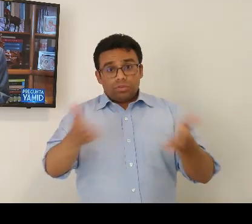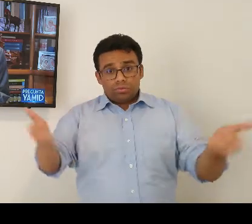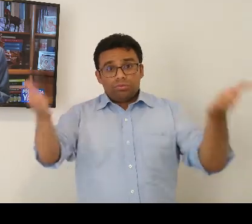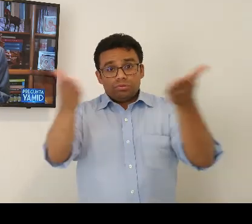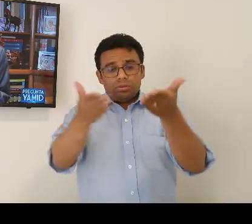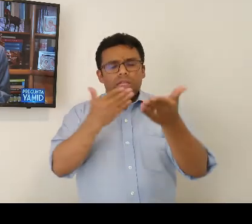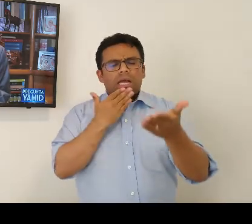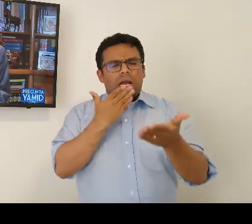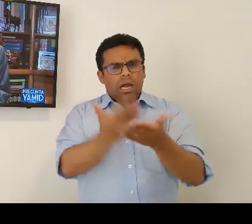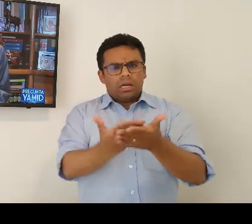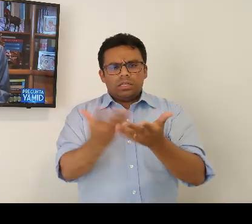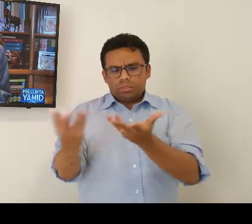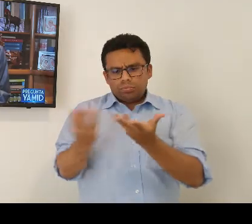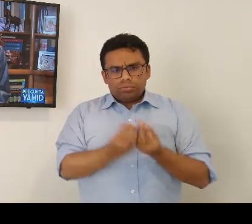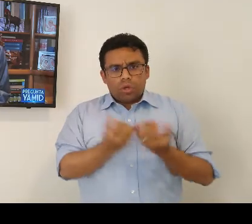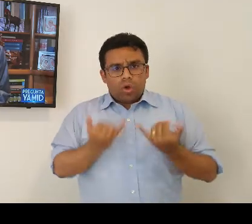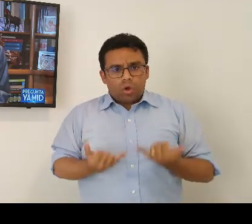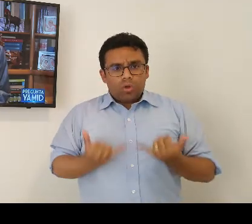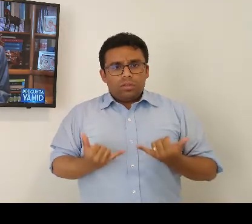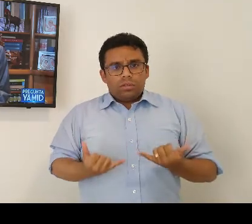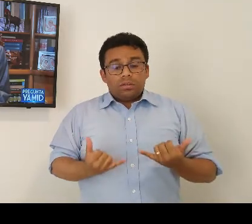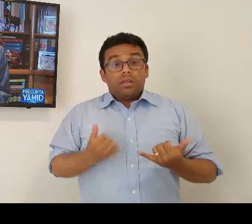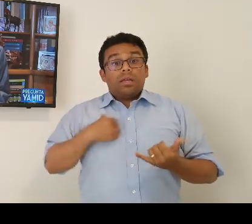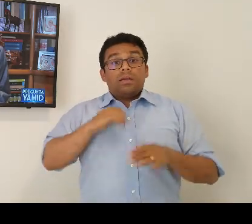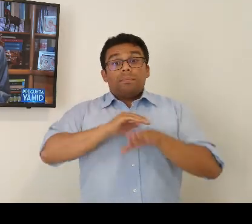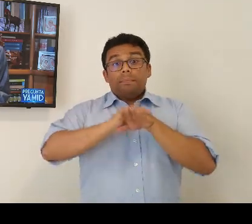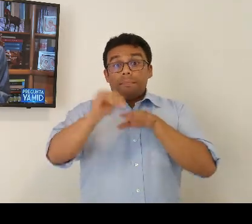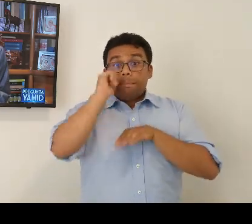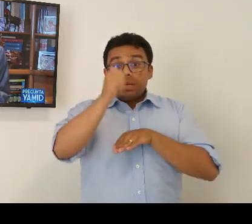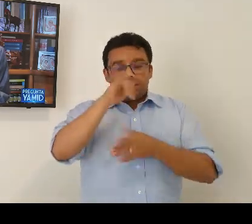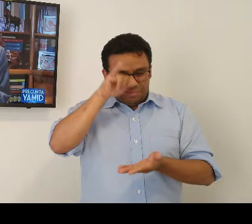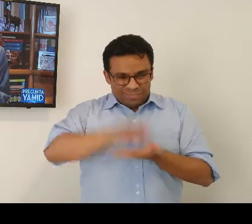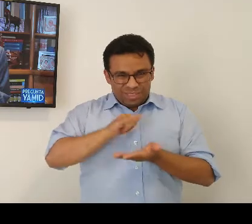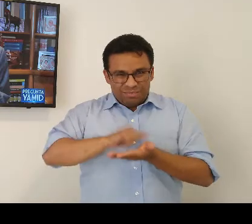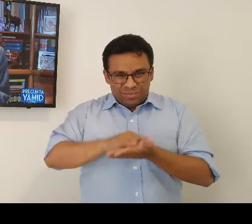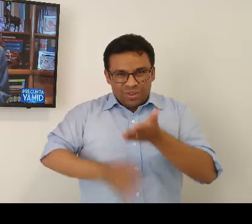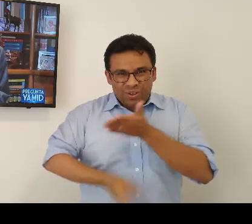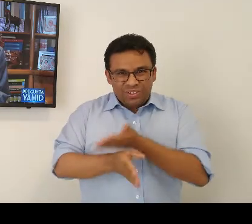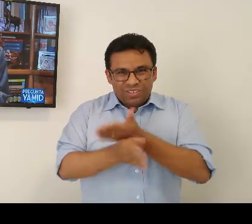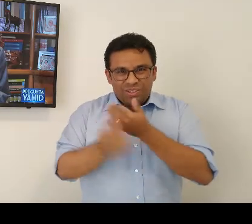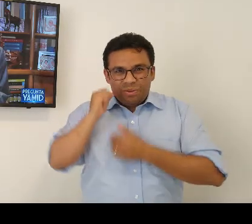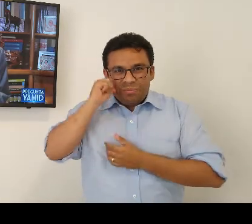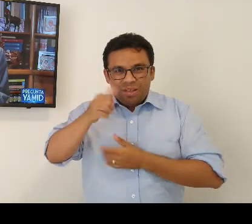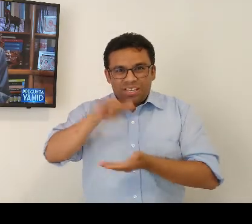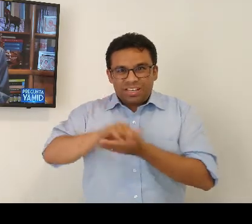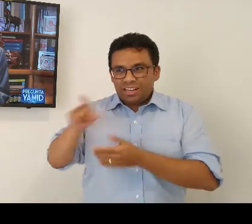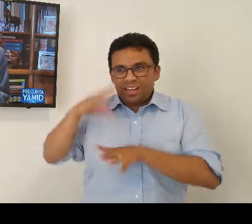por la compañía y los invitamos mañana a continuar este diálogo que haremos mañana con la